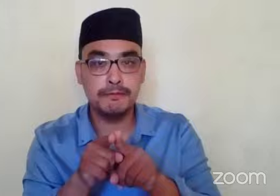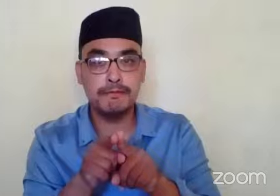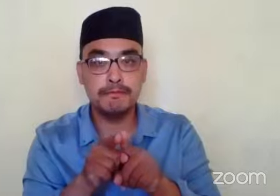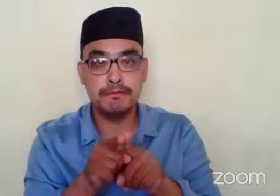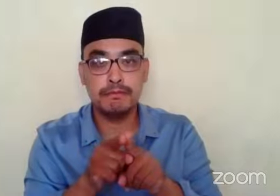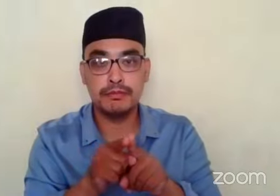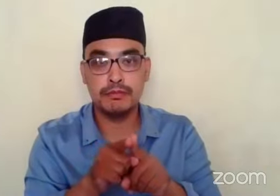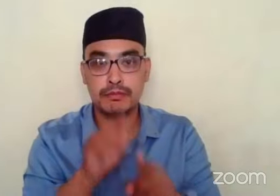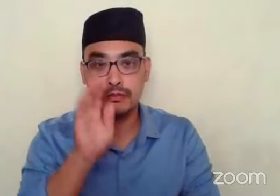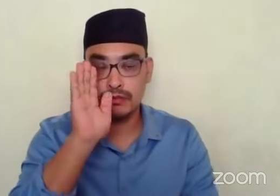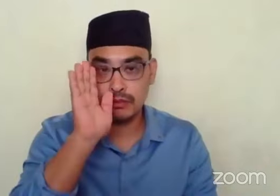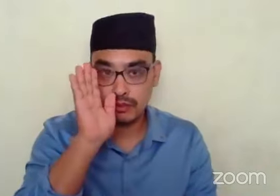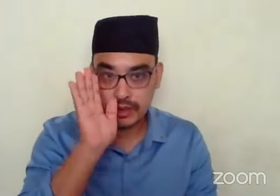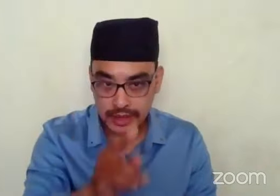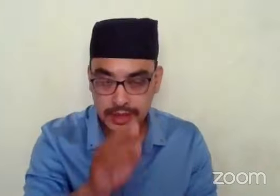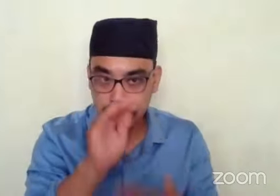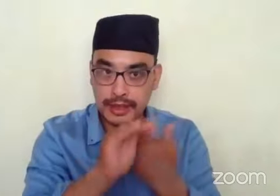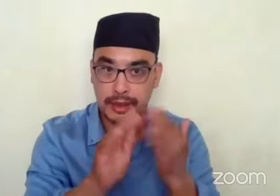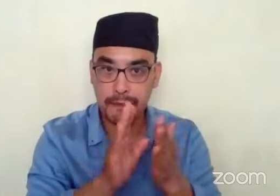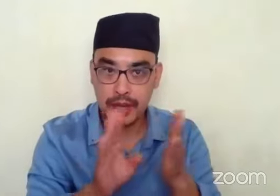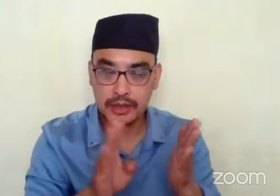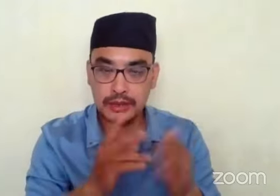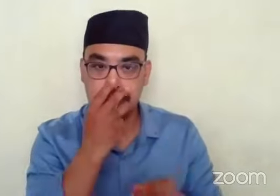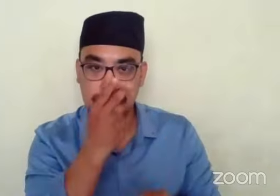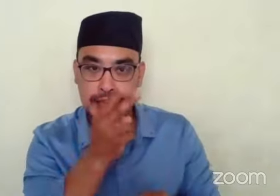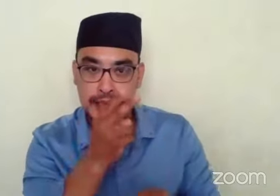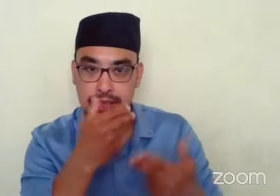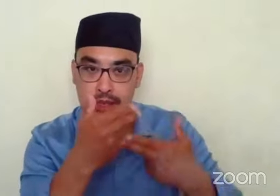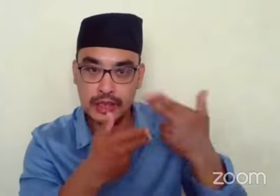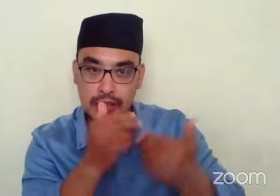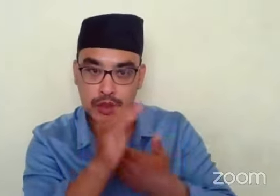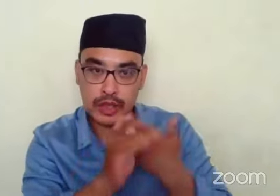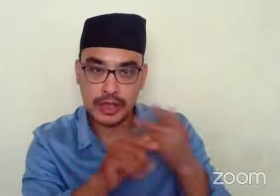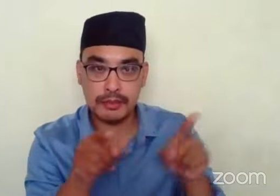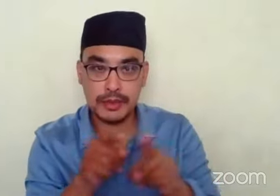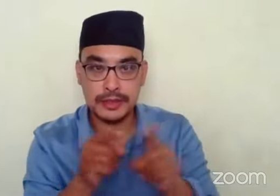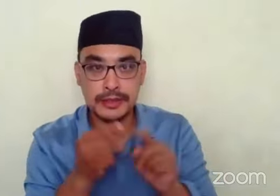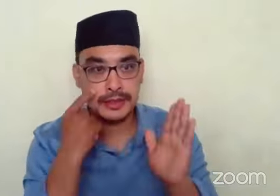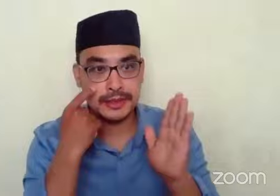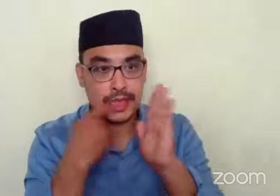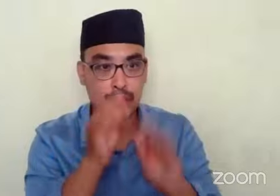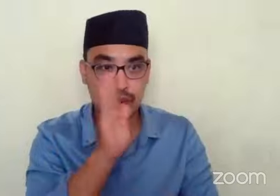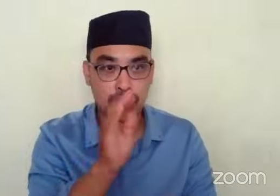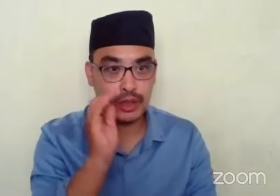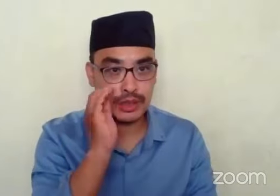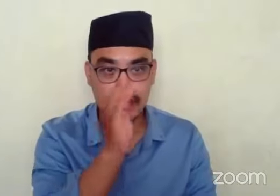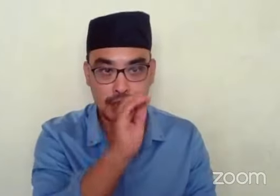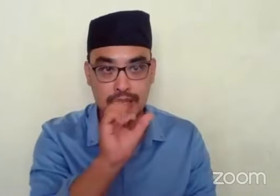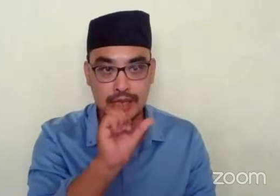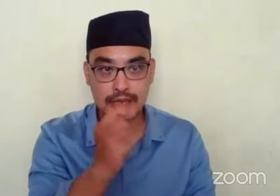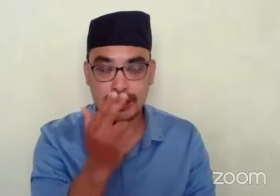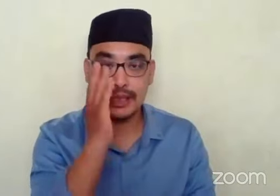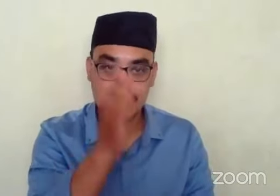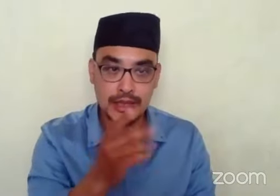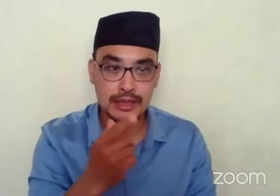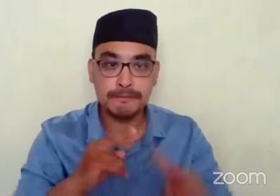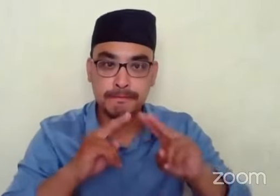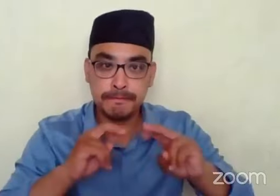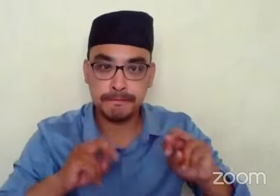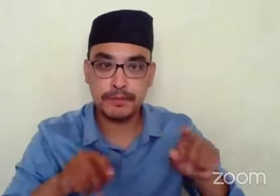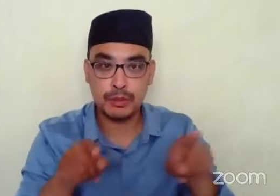जस्तो दृष्टिकोणले जुन खालको हेरिने चलन छ त्यो कुरालाई चाहिँ उहाँले हाइलाइट गर्नुभएको छ जुन चाहिँ हाम्रो रिसर्चमा पनि उठिराखेको कुरा